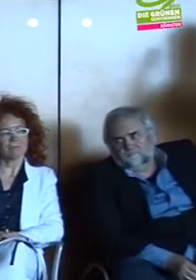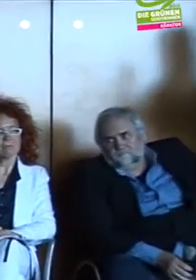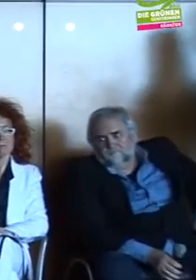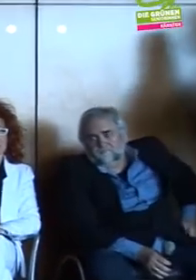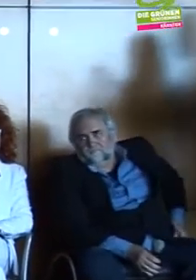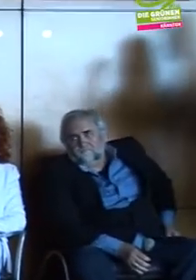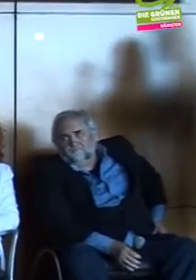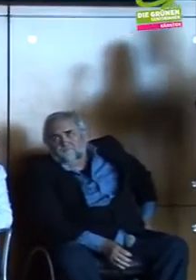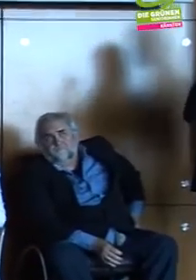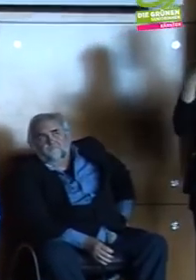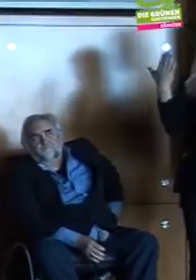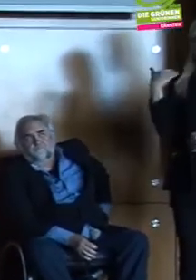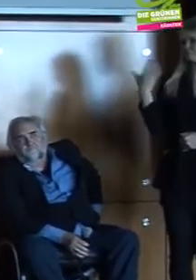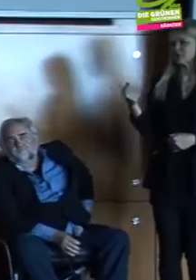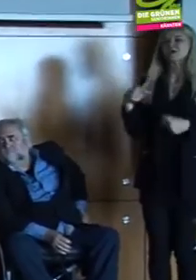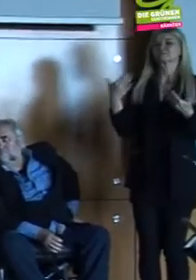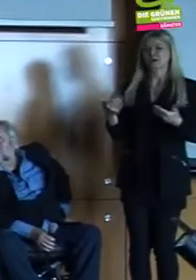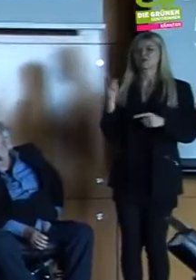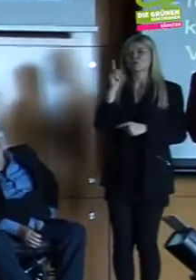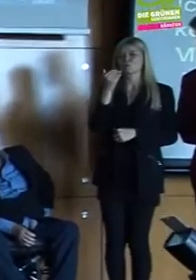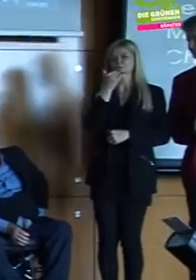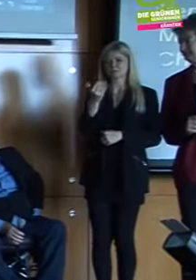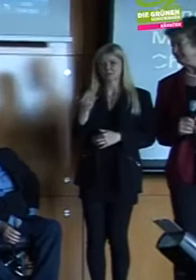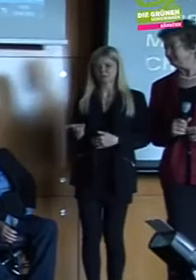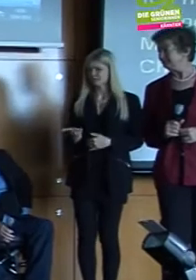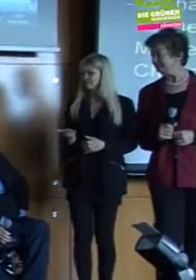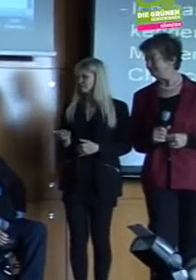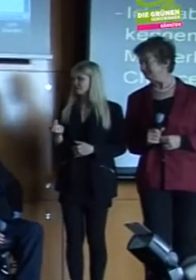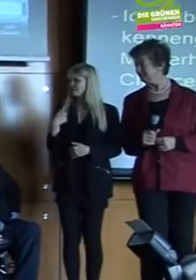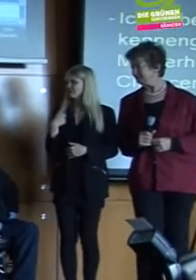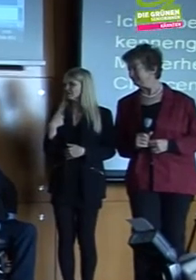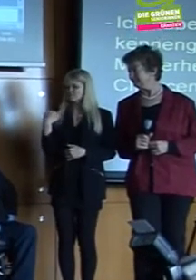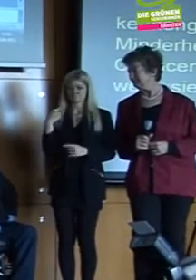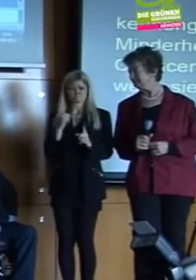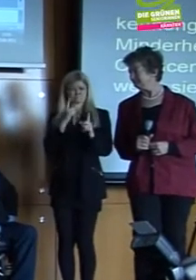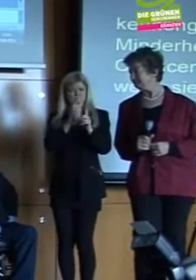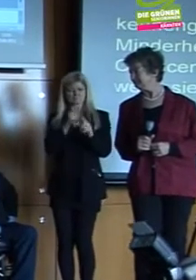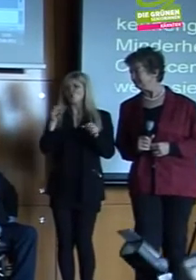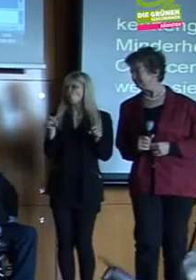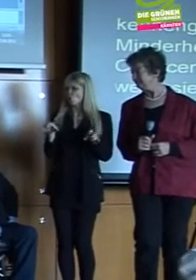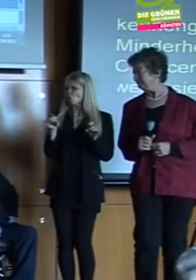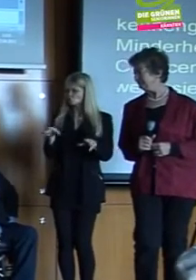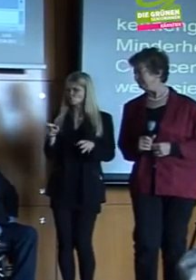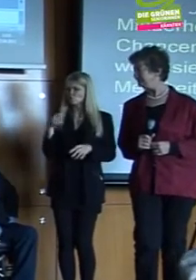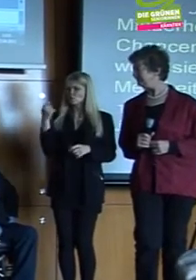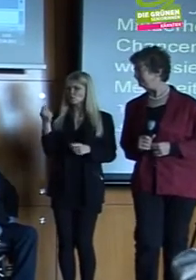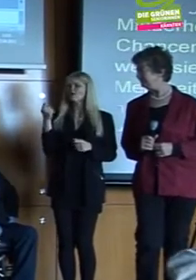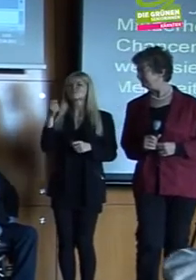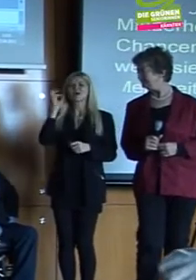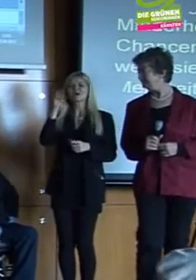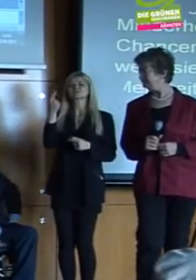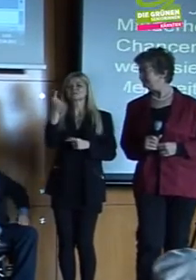vermittelt worden. Und ich habe dann Gott sei Dank, wie ich einmal eine Rollstuhlfahrerin, die bei uns im Parlament